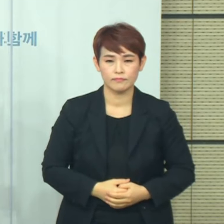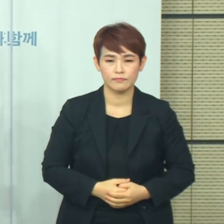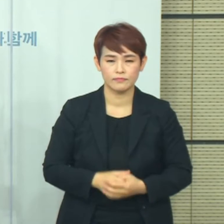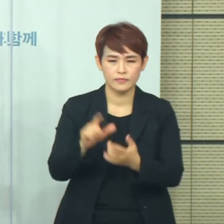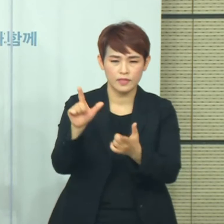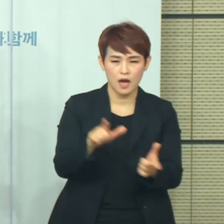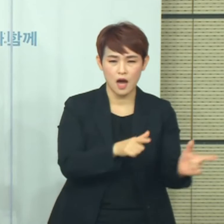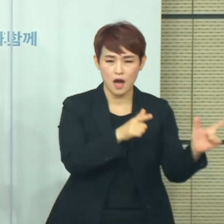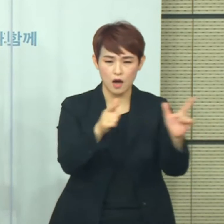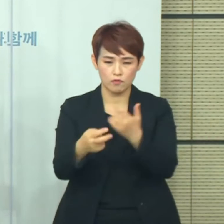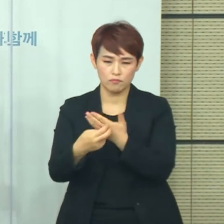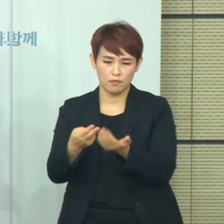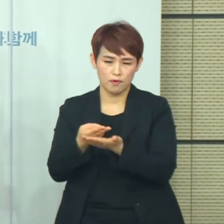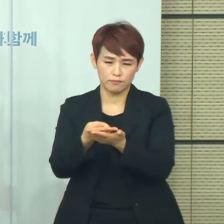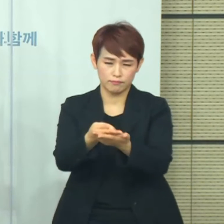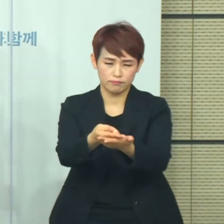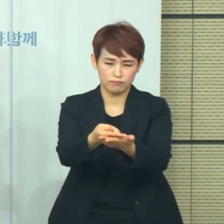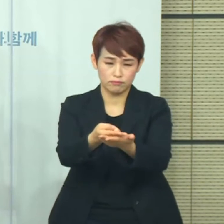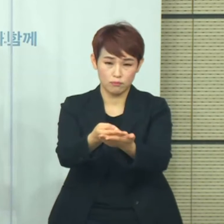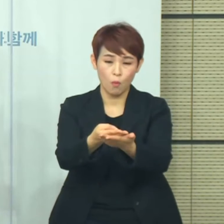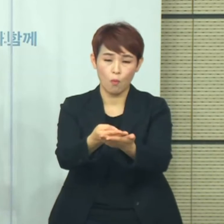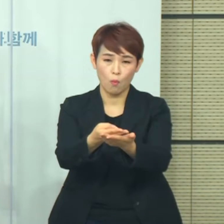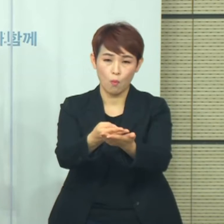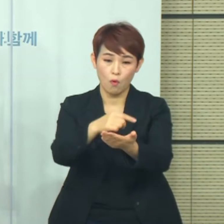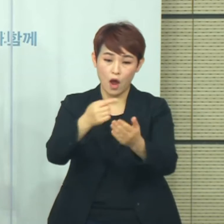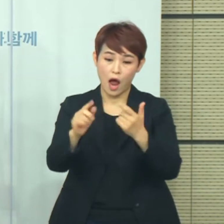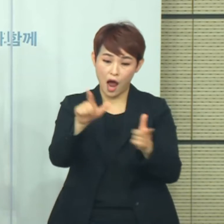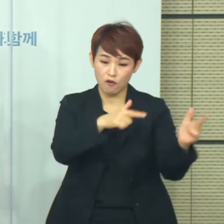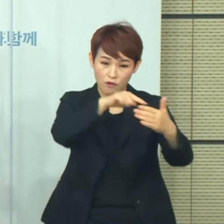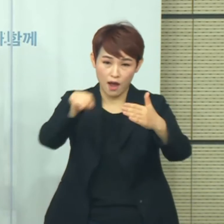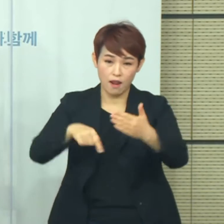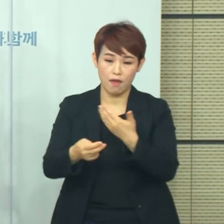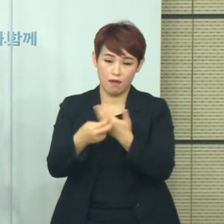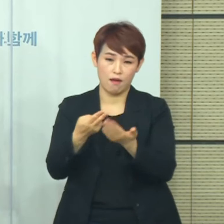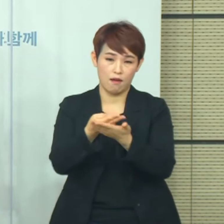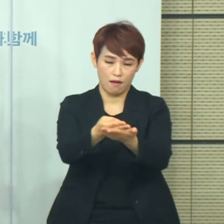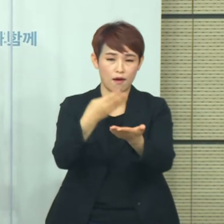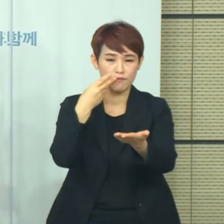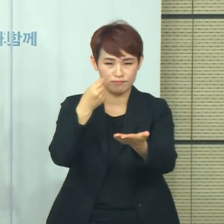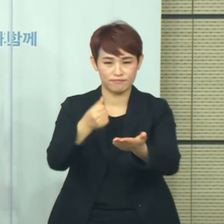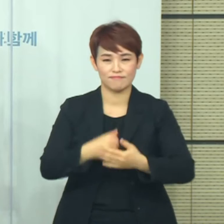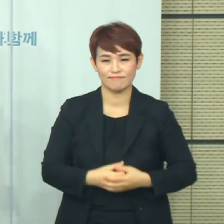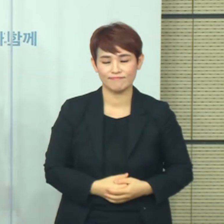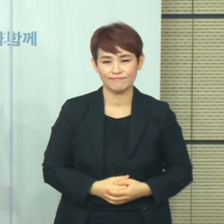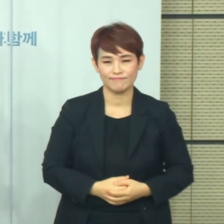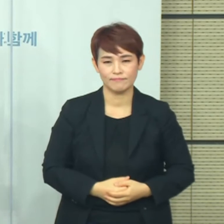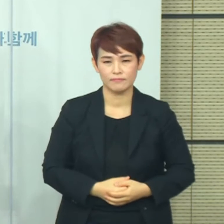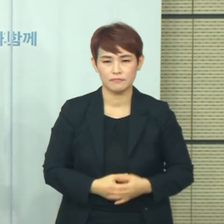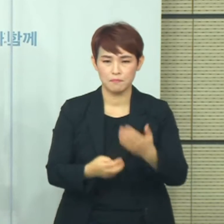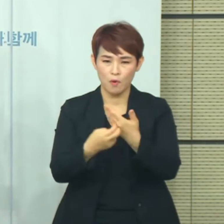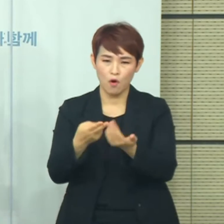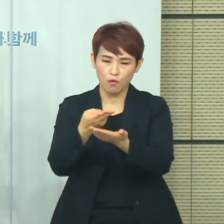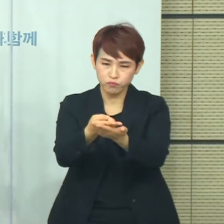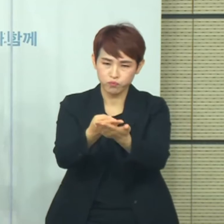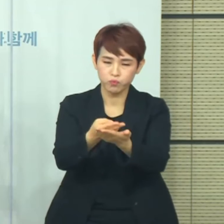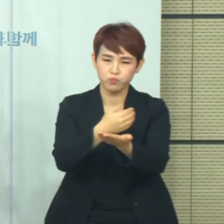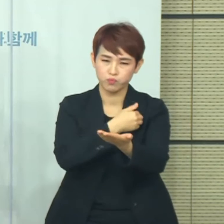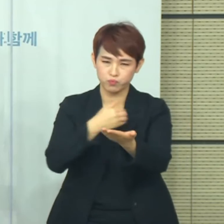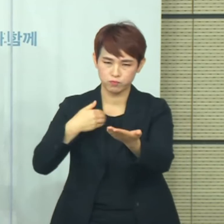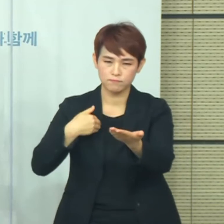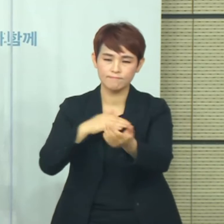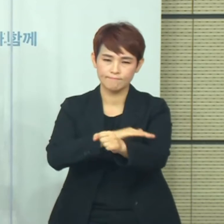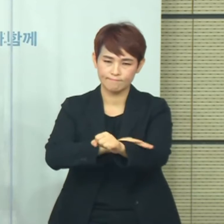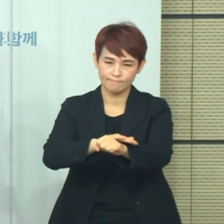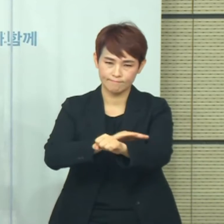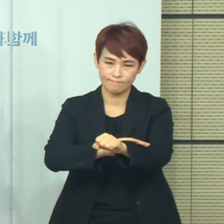이상 대기하는 환자는 1월 3일 이후 계속 0명을 유지하고 있습니다. 병상 여력도 비교적 안정적으로